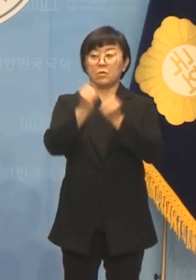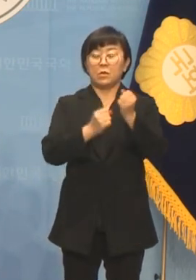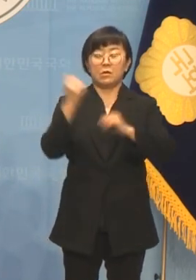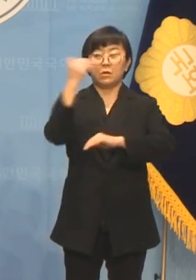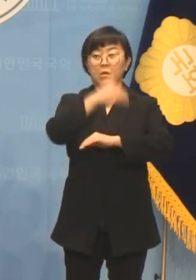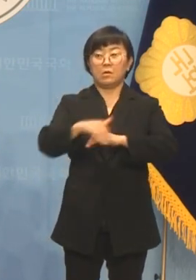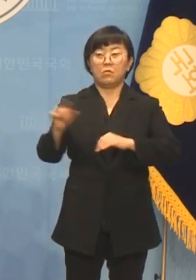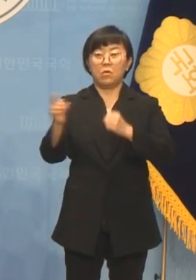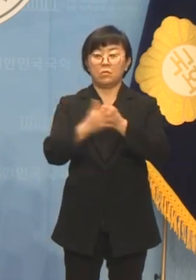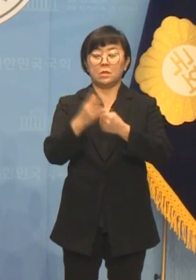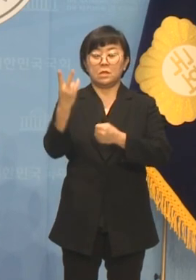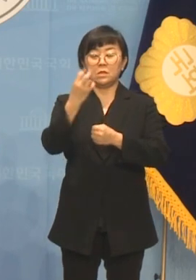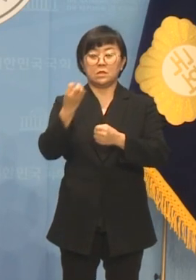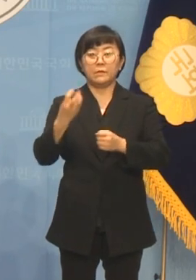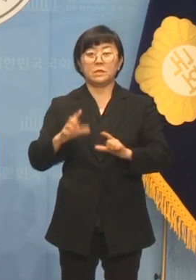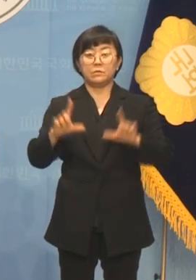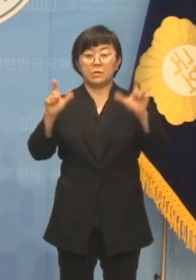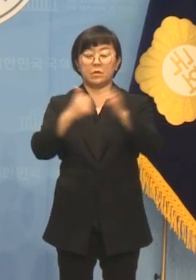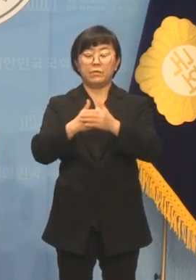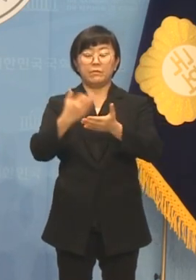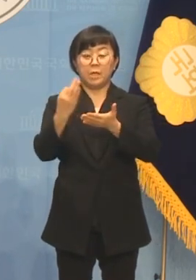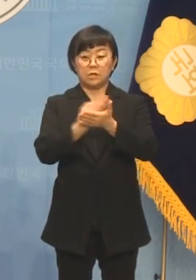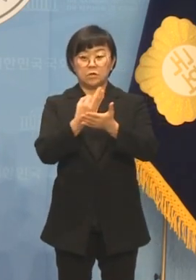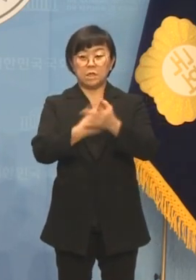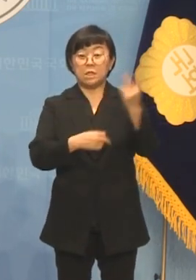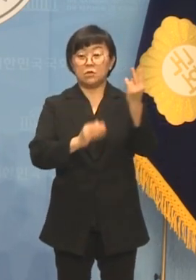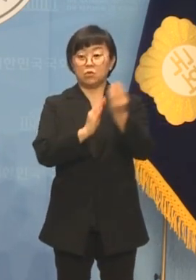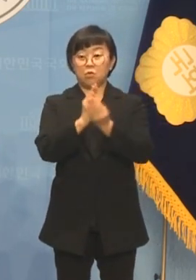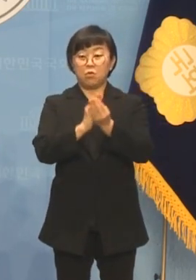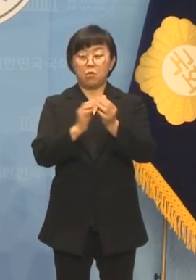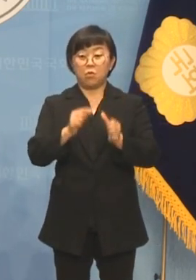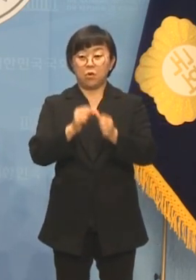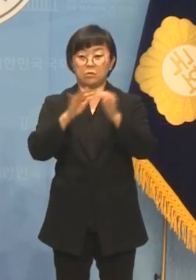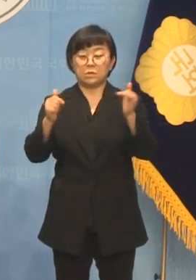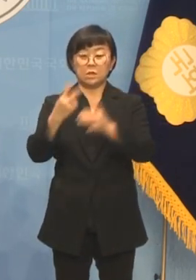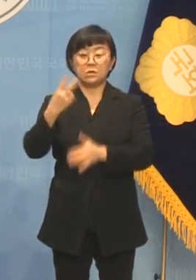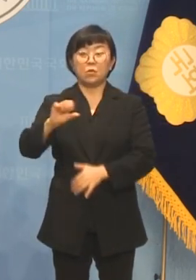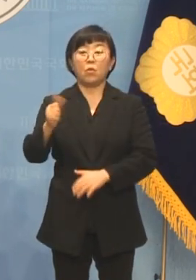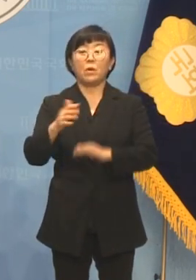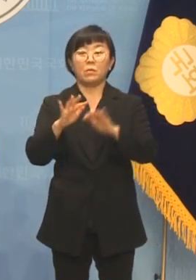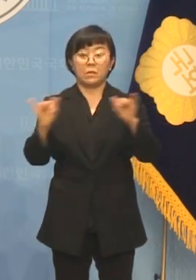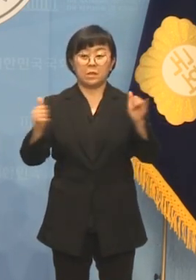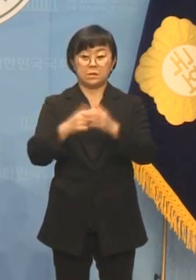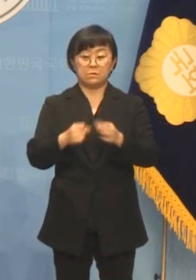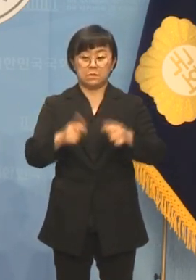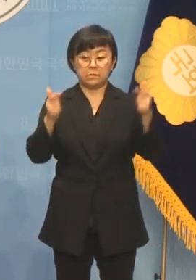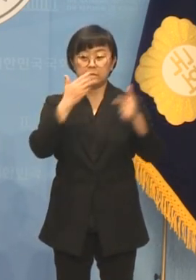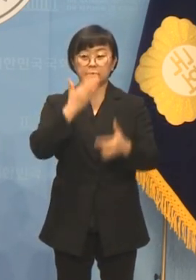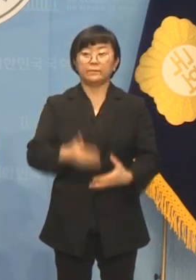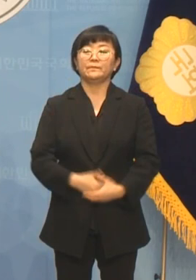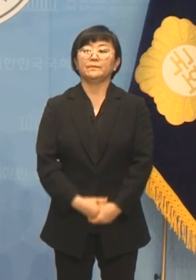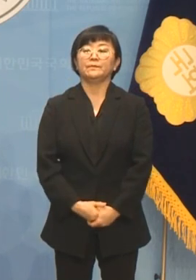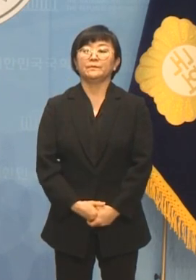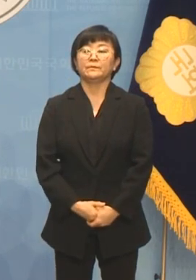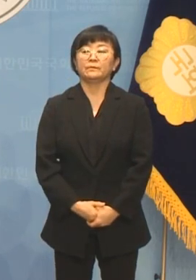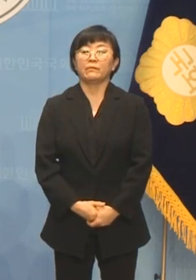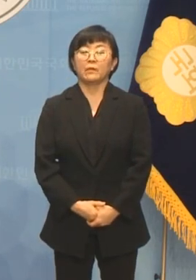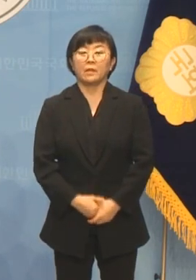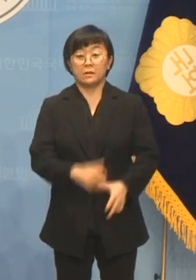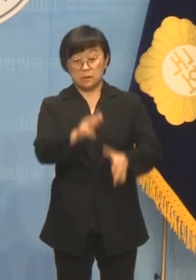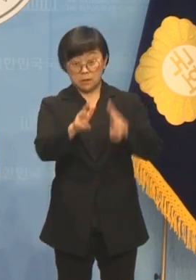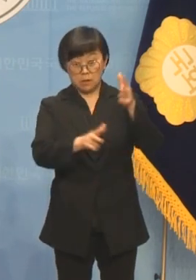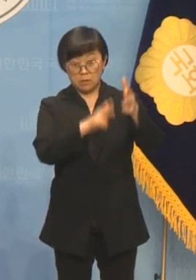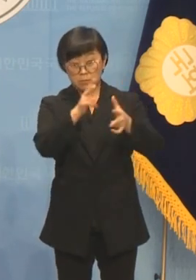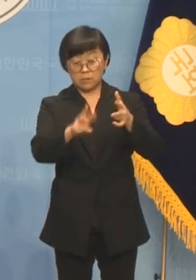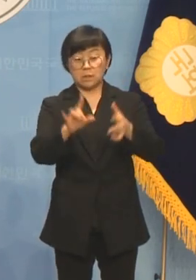따르면 2030년까지 매출은 2조 원, 고용 인원은 2,500명까지 늘어나게 됩니다. 그야말로 사업부